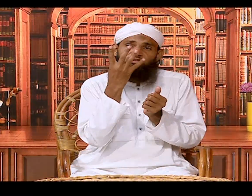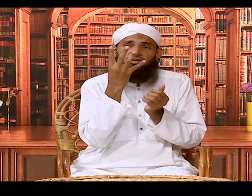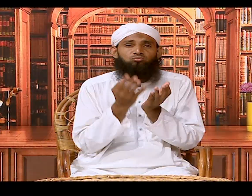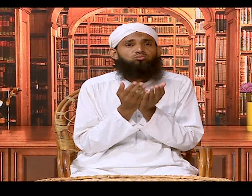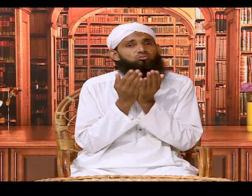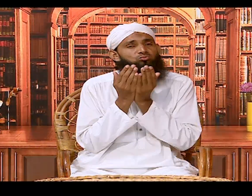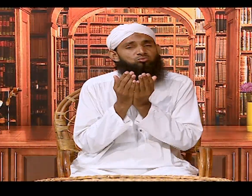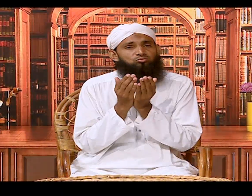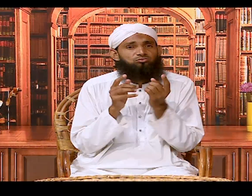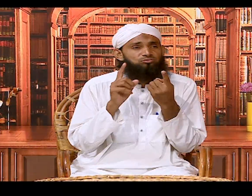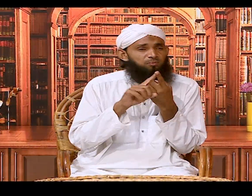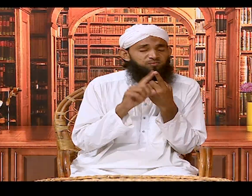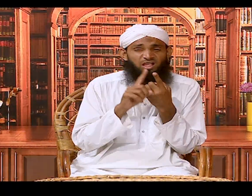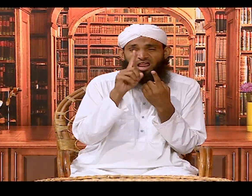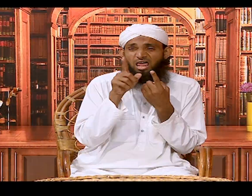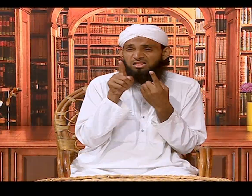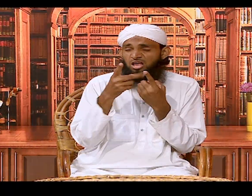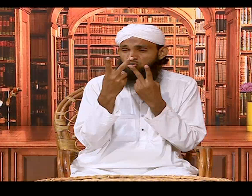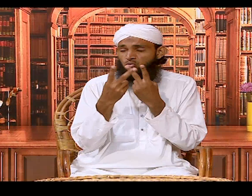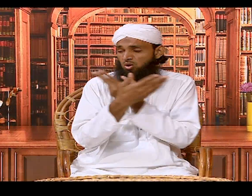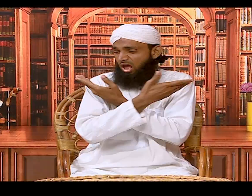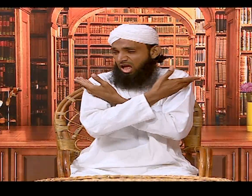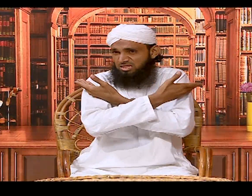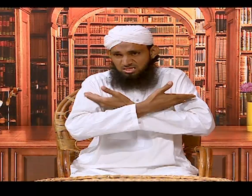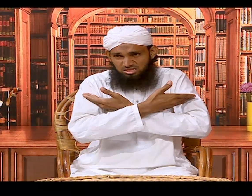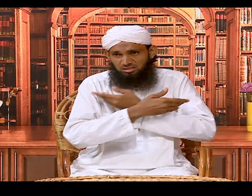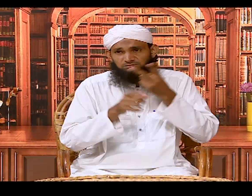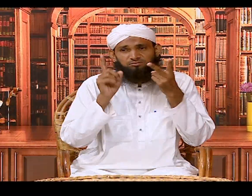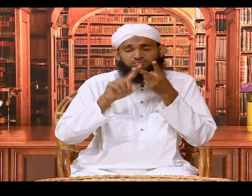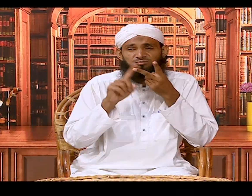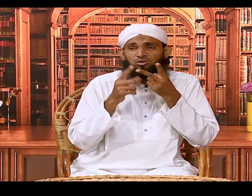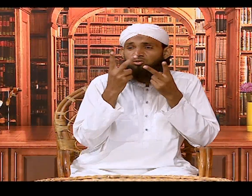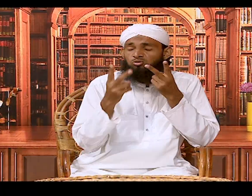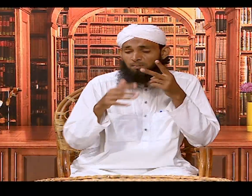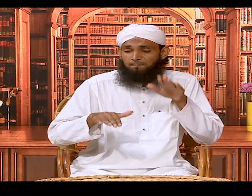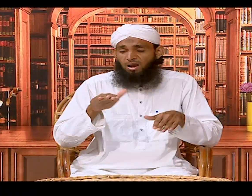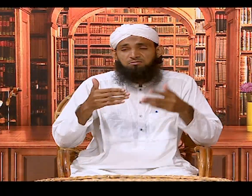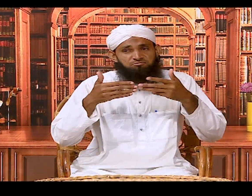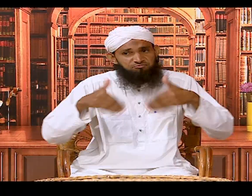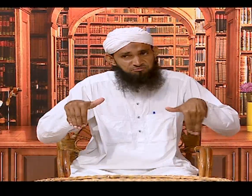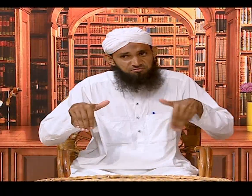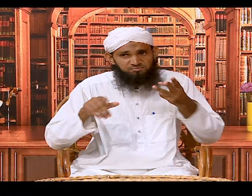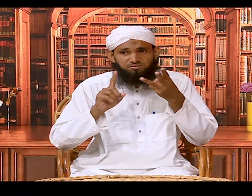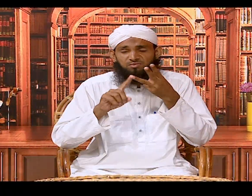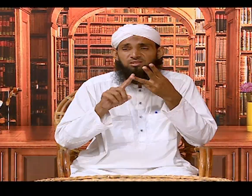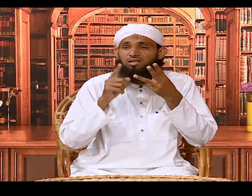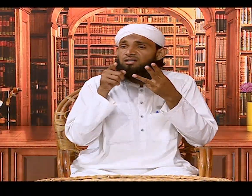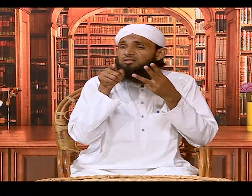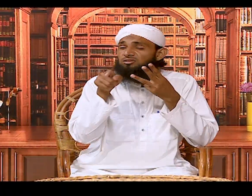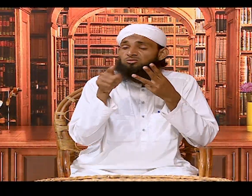کی۔ نمبر 1، آپ نے فرمایا، اللہ پاک تیرے دونوں ہاتھ، نمبر 2، دونوں پاؤں کاٹے، نمبر 3،